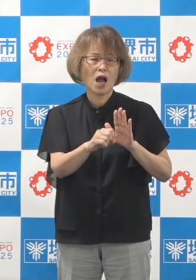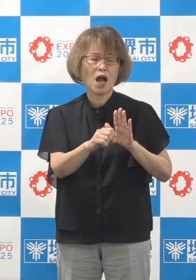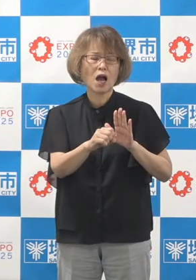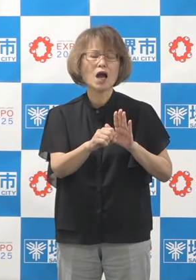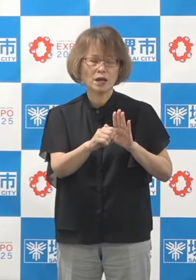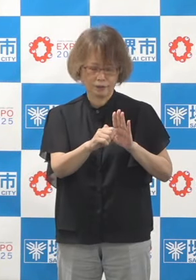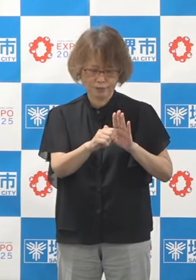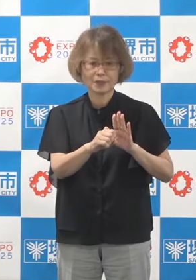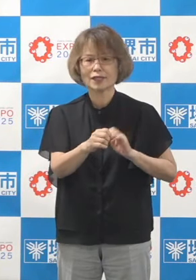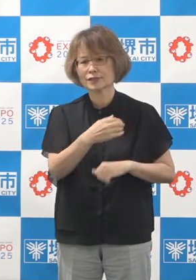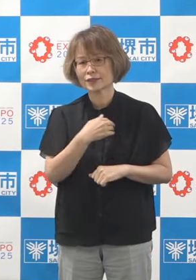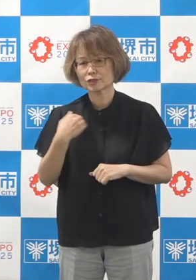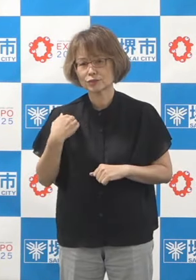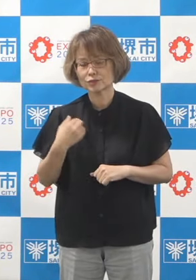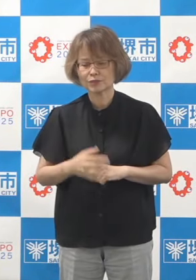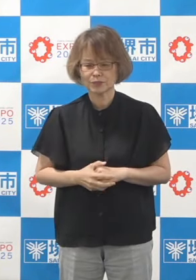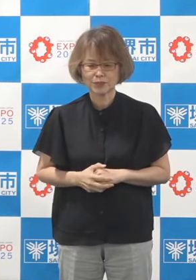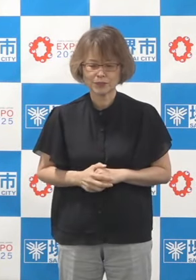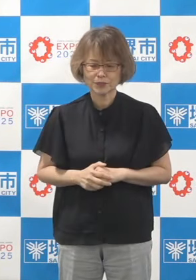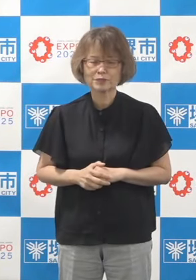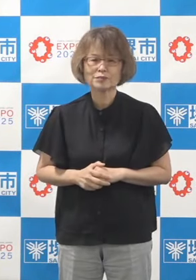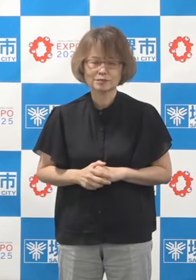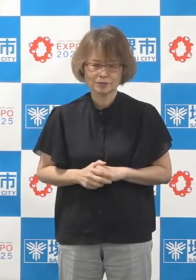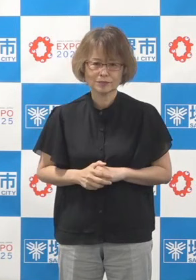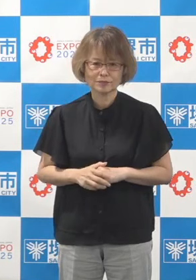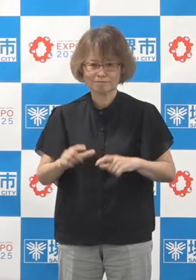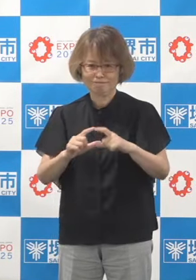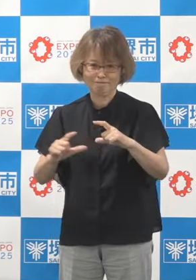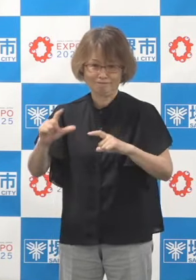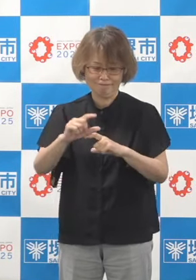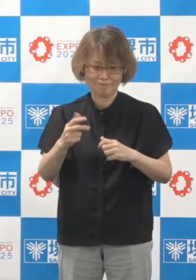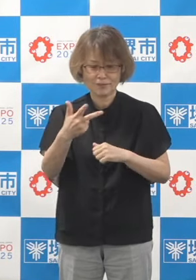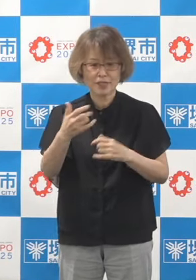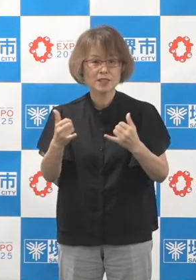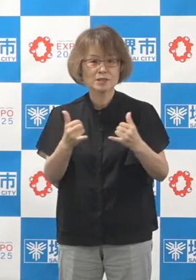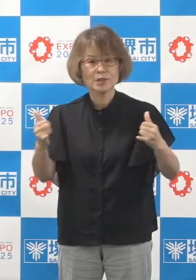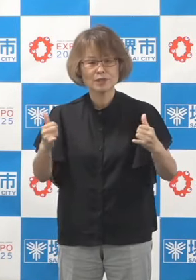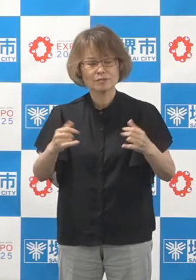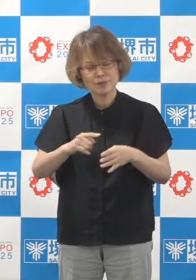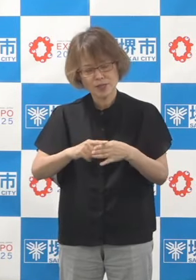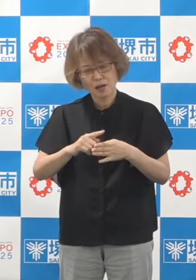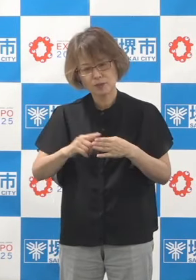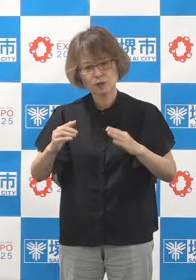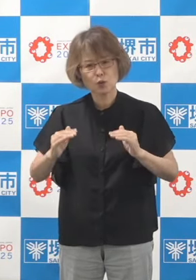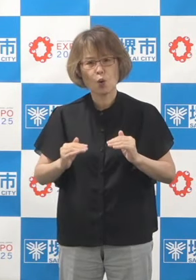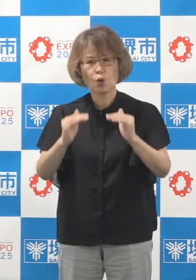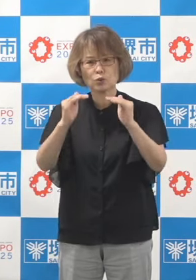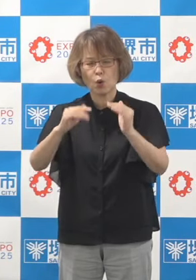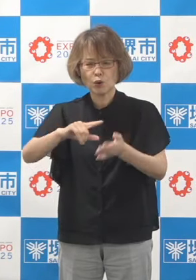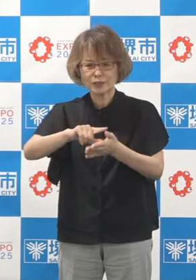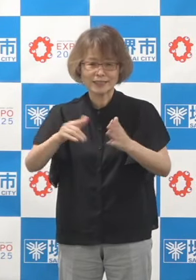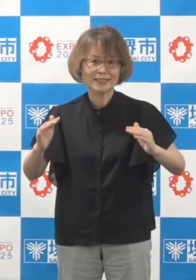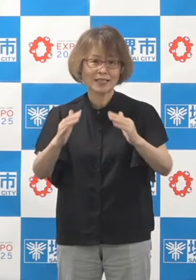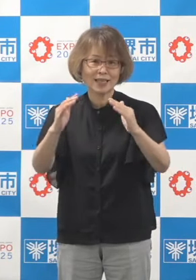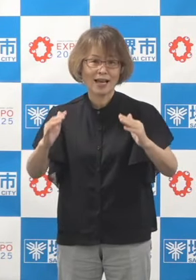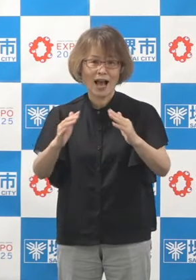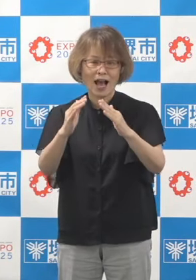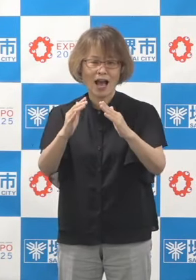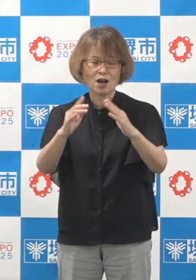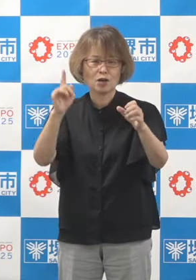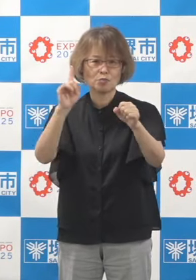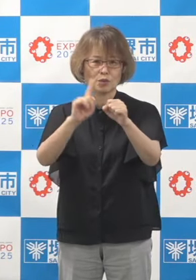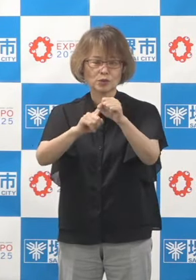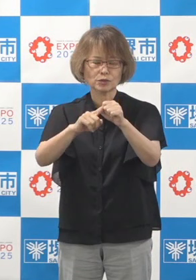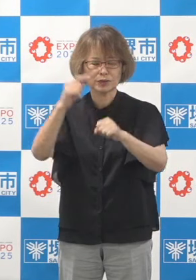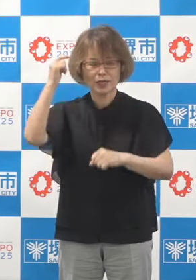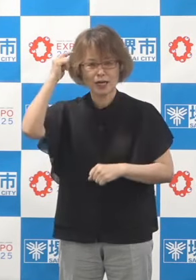乗効果を上げることができると考えておりまして、さらなる市民サービスの向上と地域活性化を目指したいと